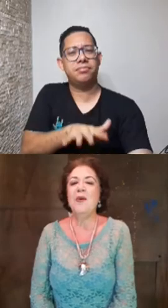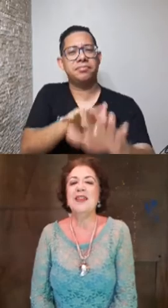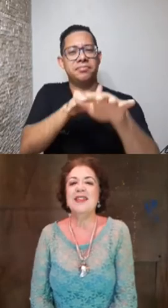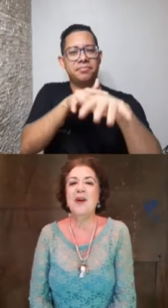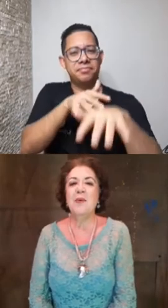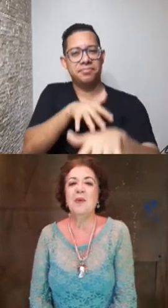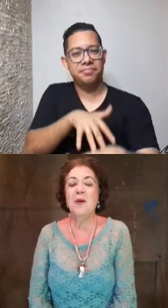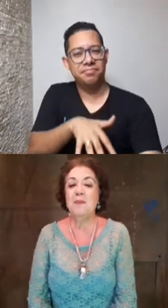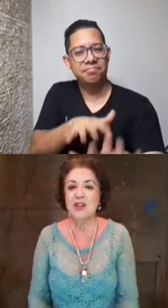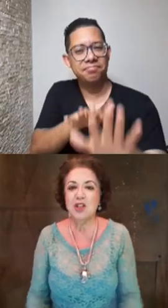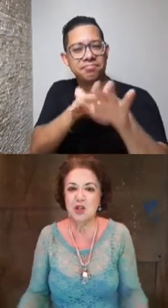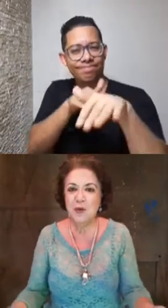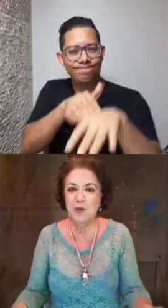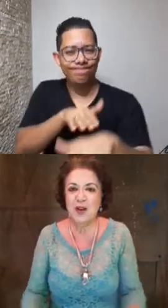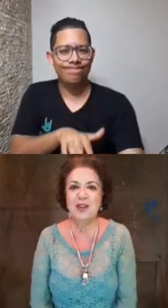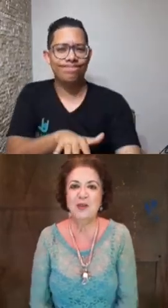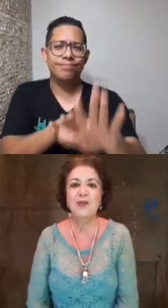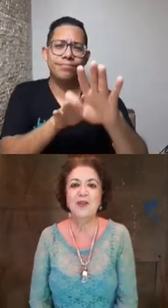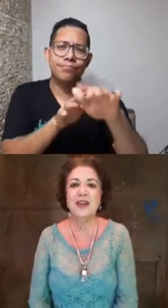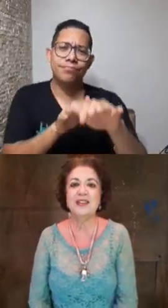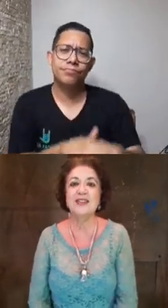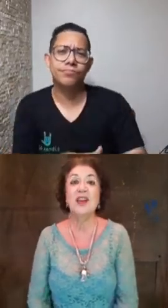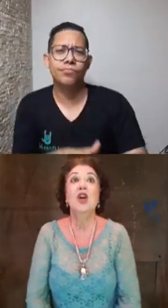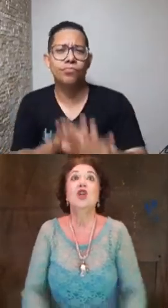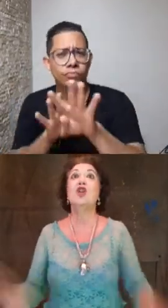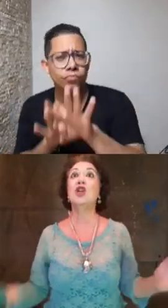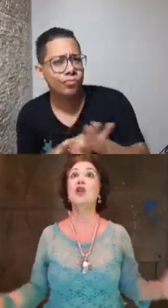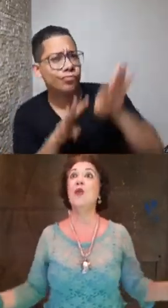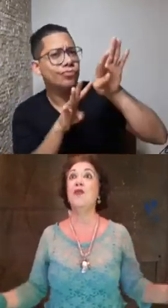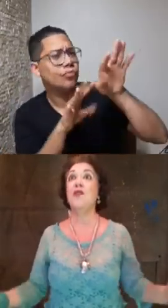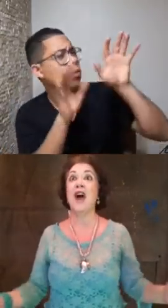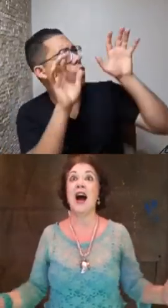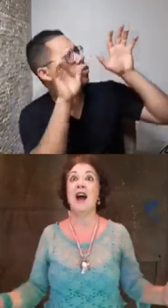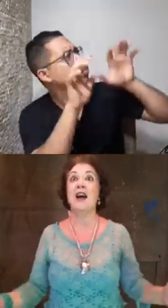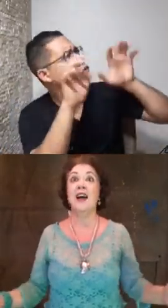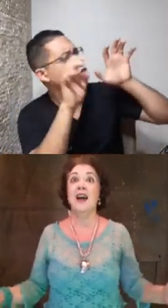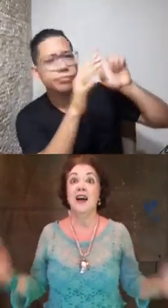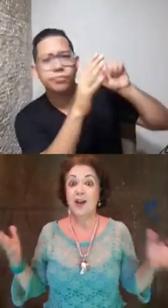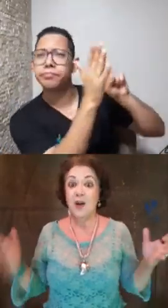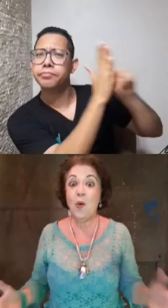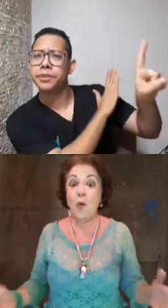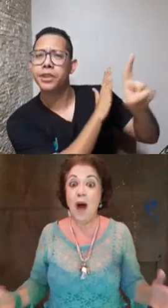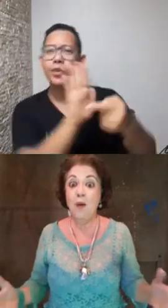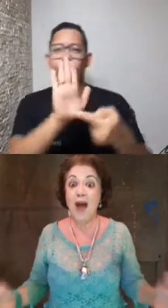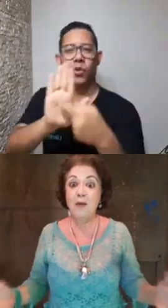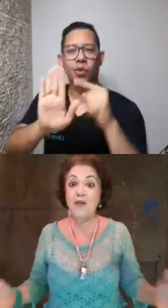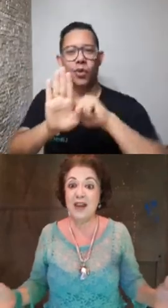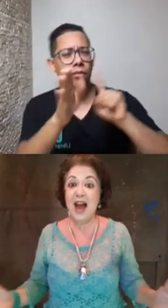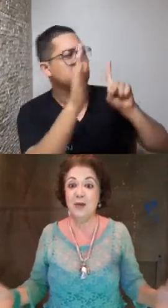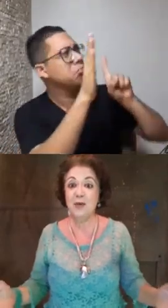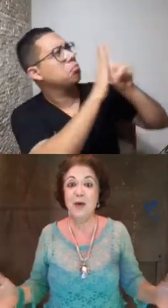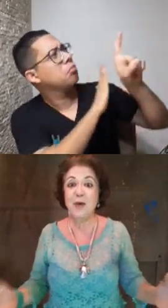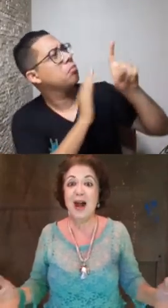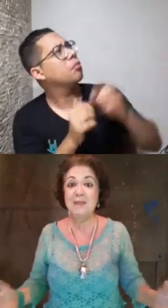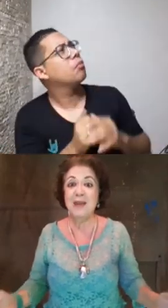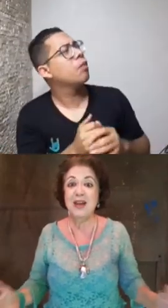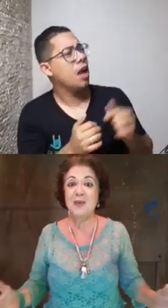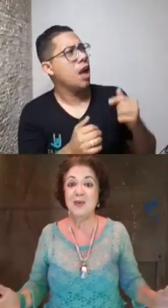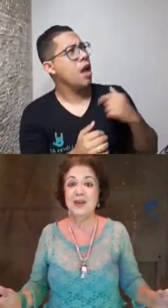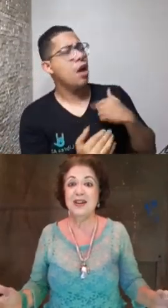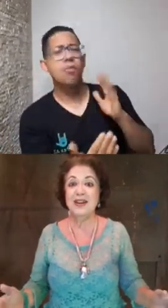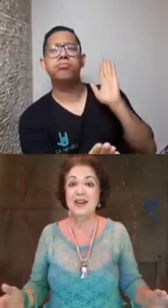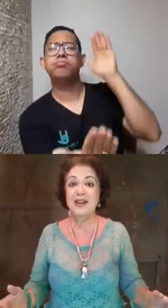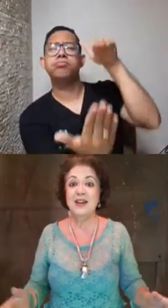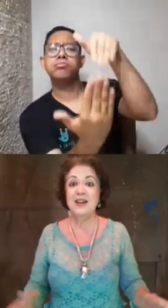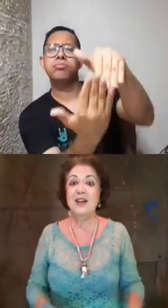perguntou então para a chuva que o fez: chuva, qual é o final do meu